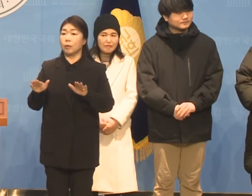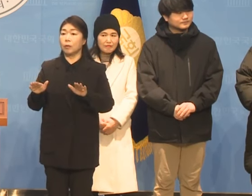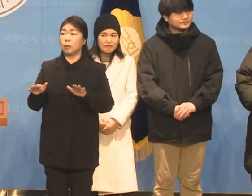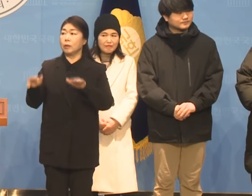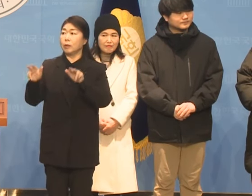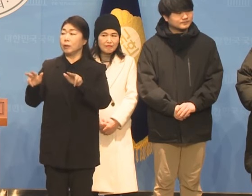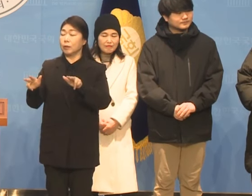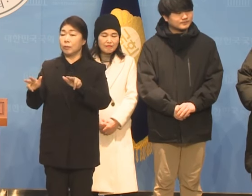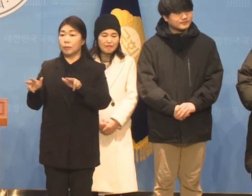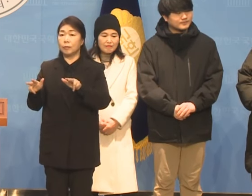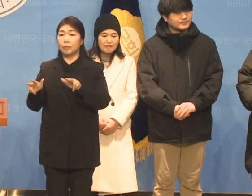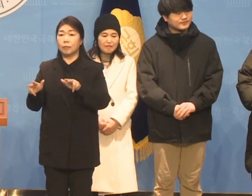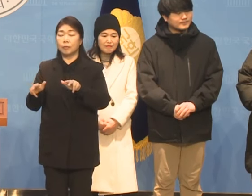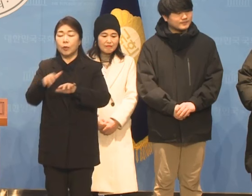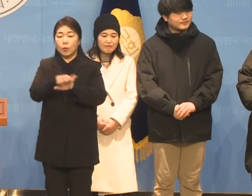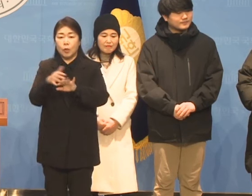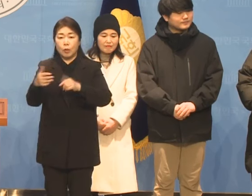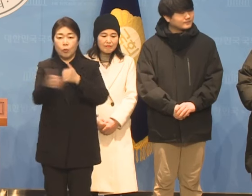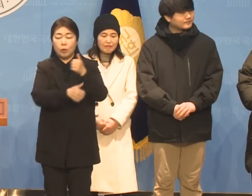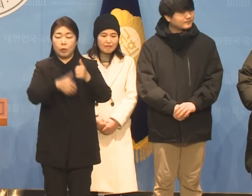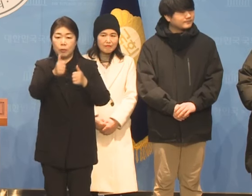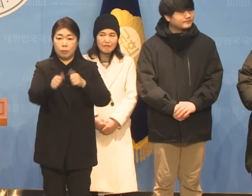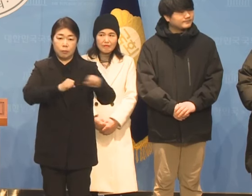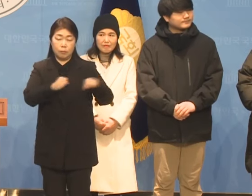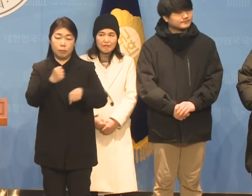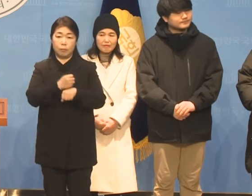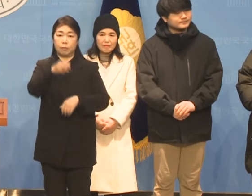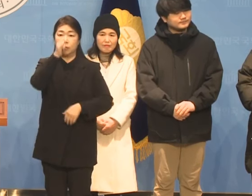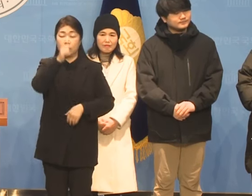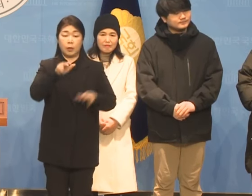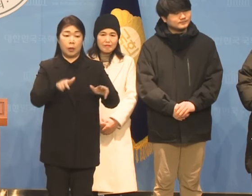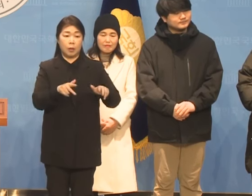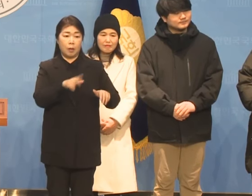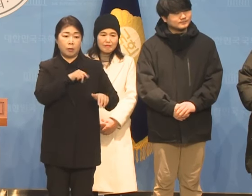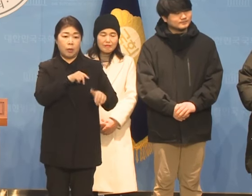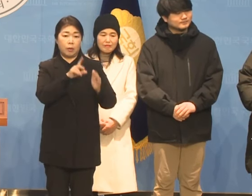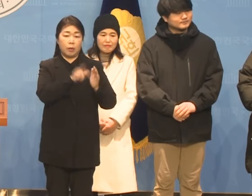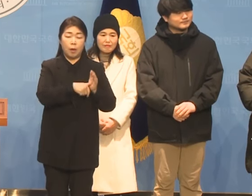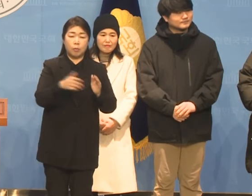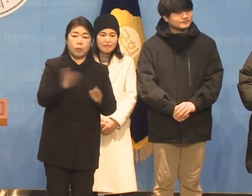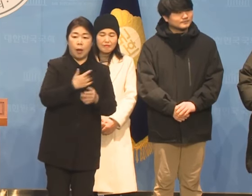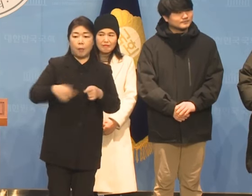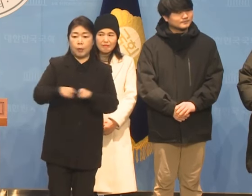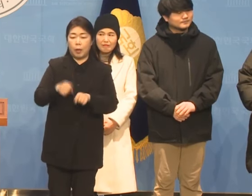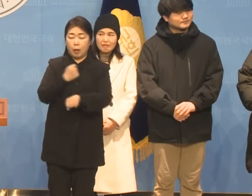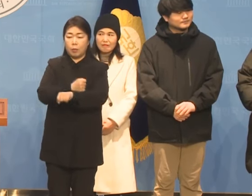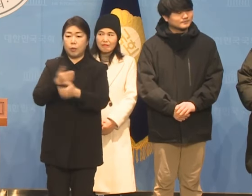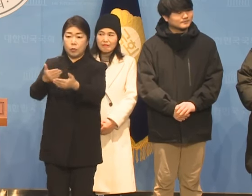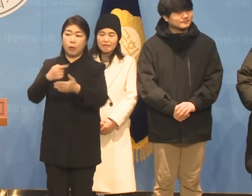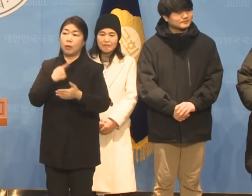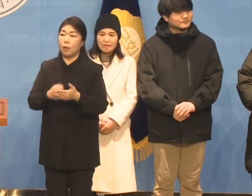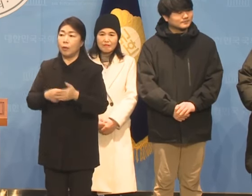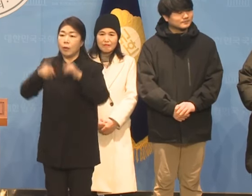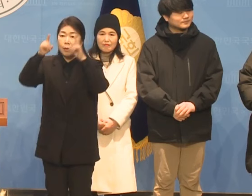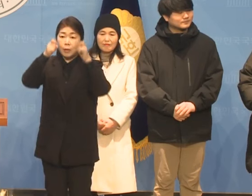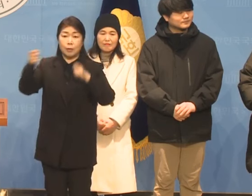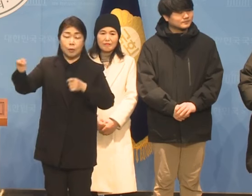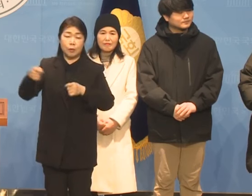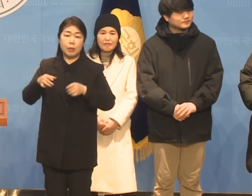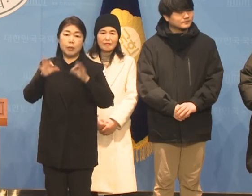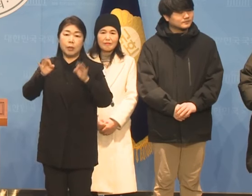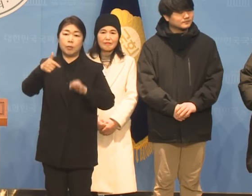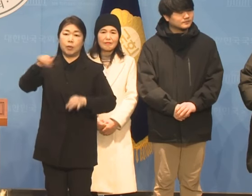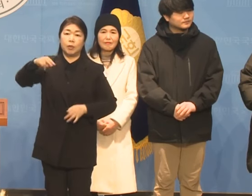지금 조직위원장으로 제가 현역으로 있을 때부터 함께 애써주셨던 우리 사진을 찍고 있는